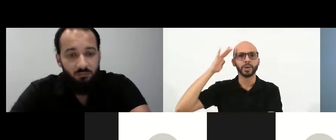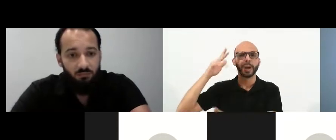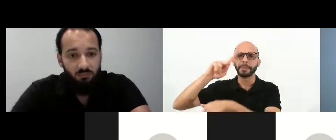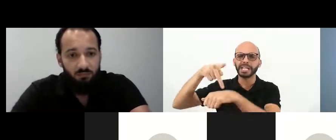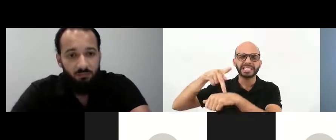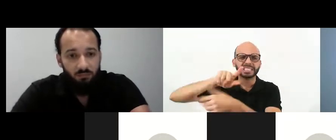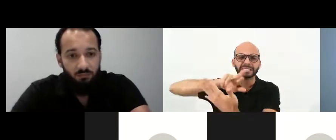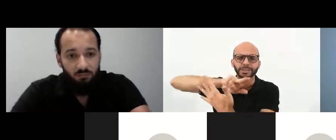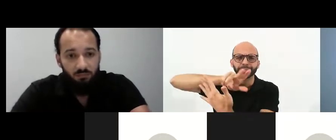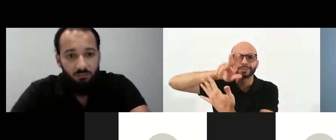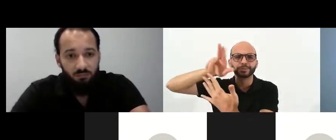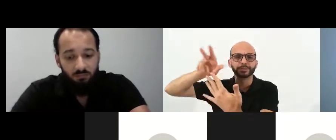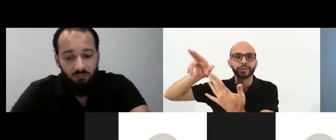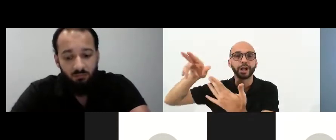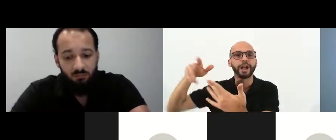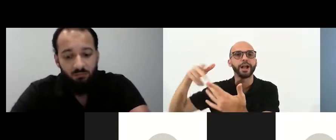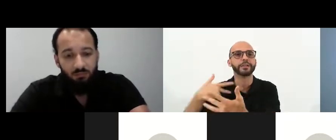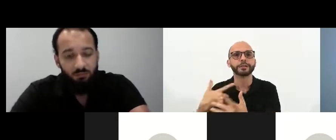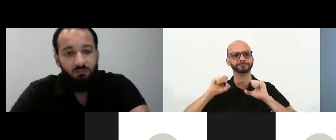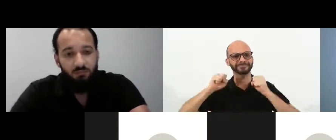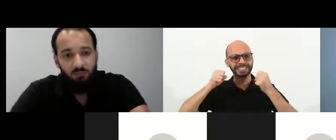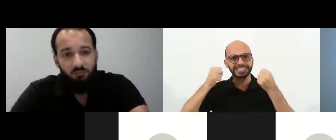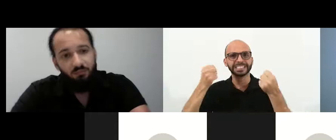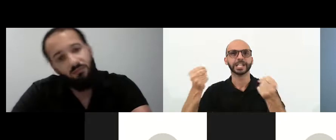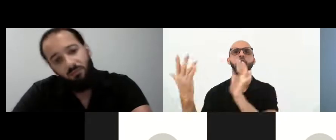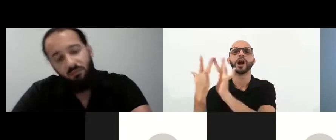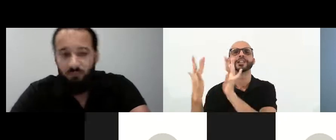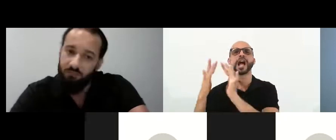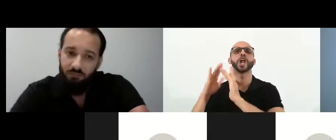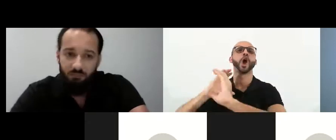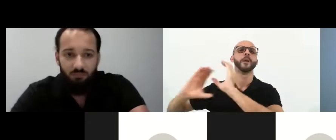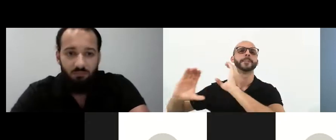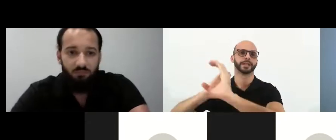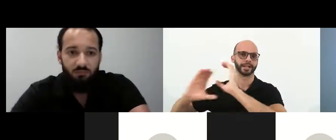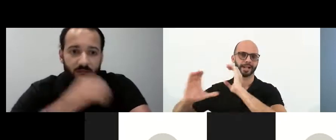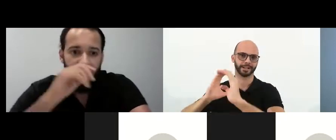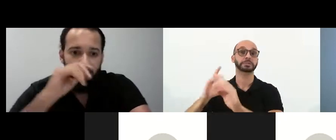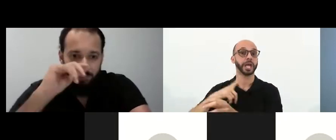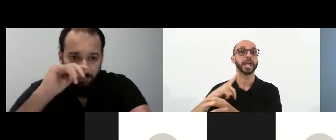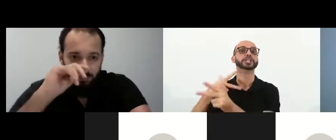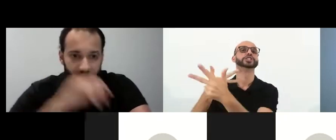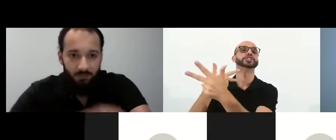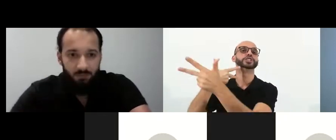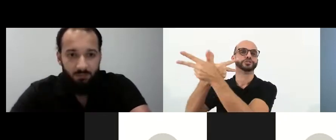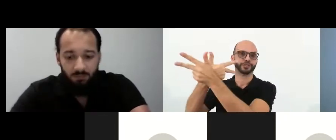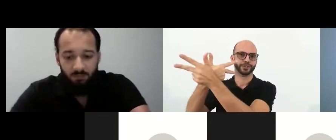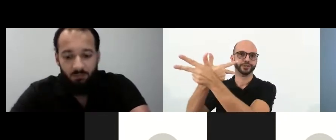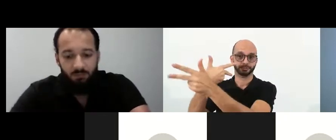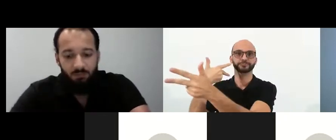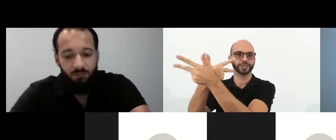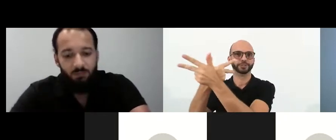esses aplicativos, eles auxiliam com que nós possamos ter contato com essas pessoas. Dá o reforço desse